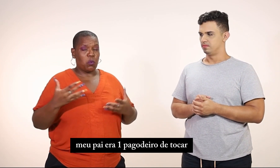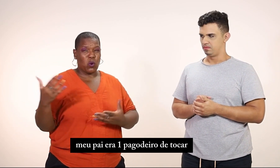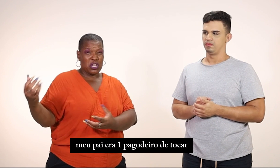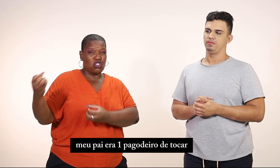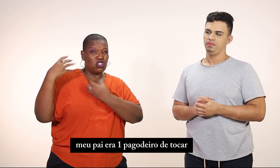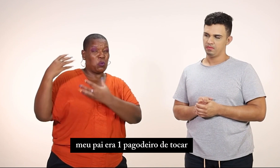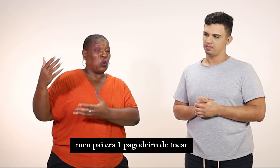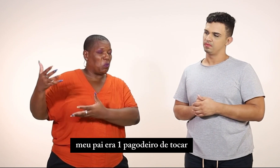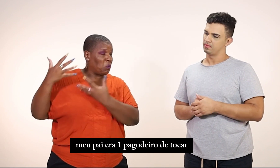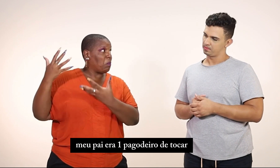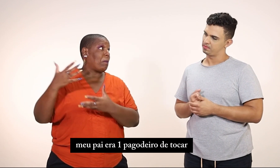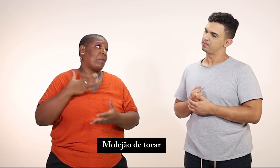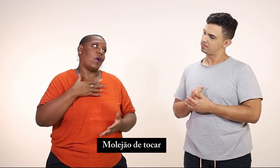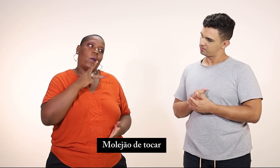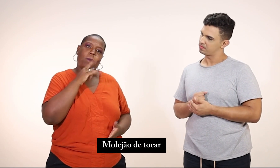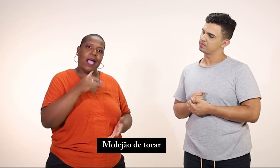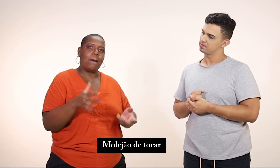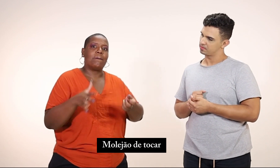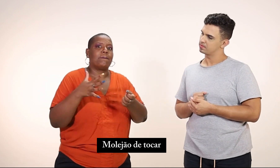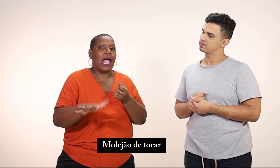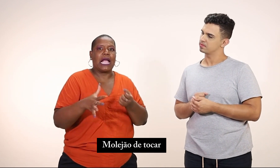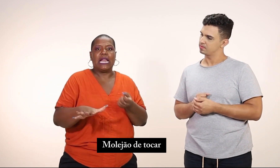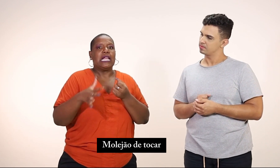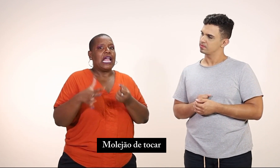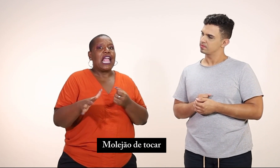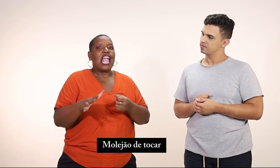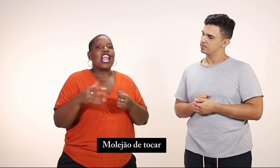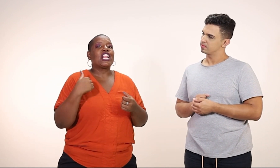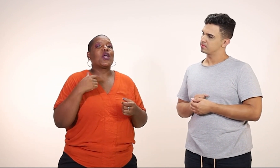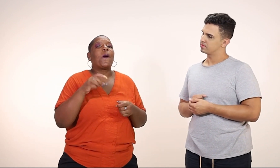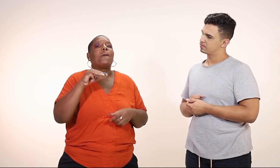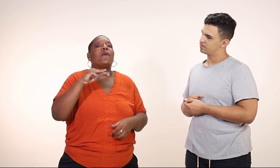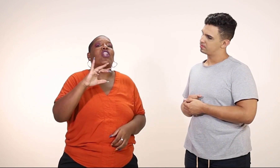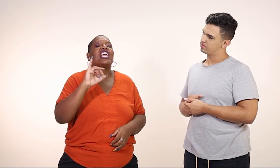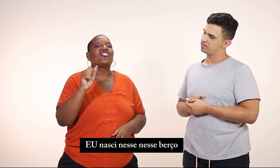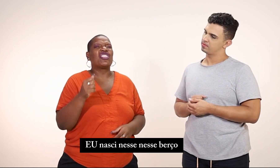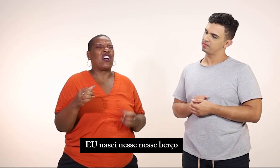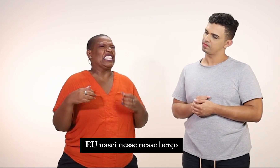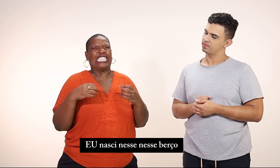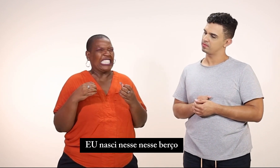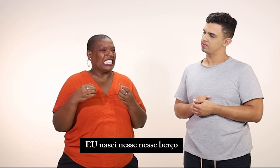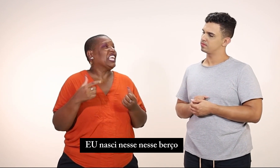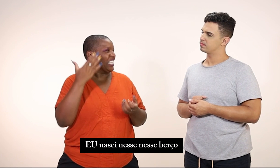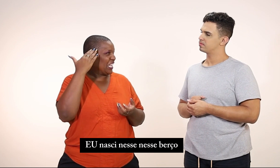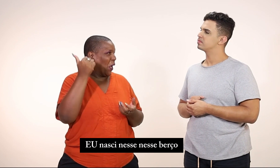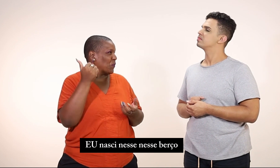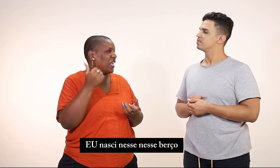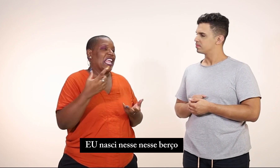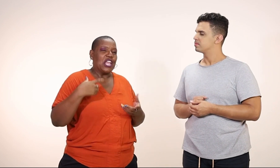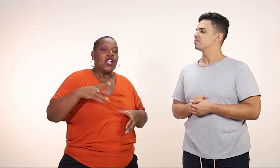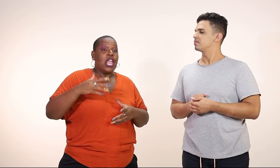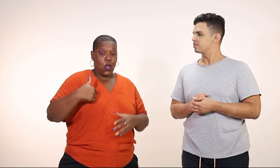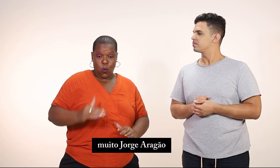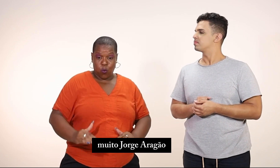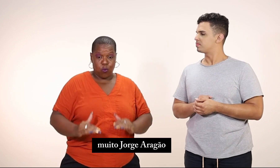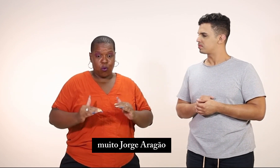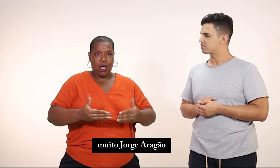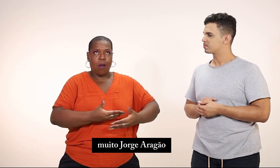era um pagodeiro de tocar molejão, de tocar... Eu nasci nesse berço. Muito